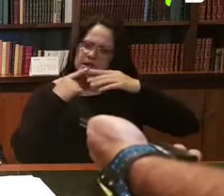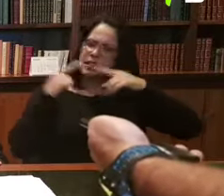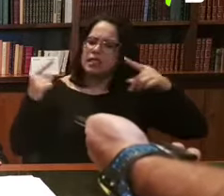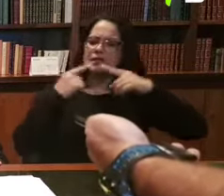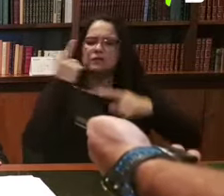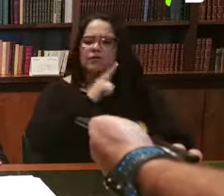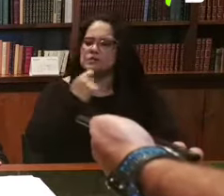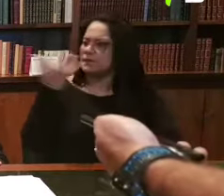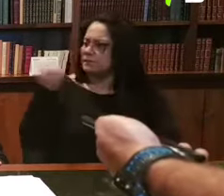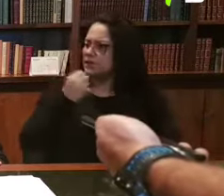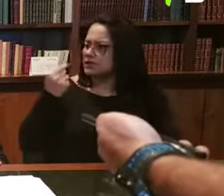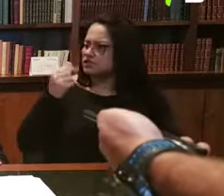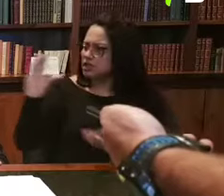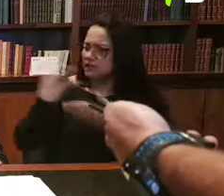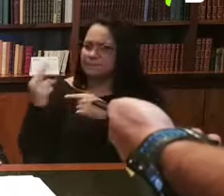e